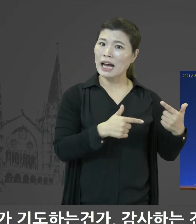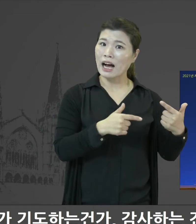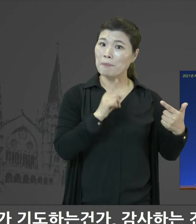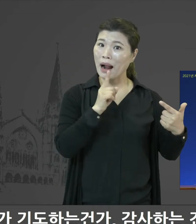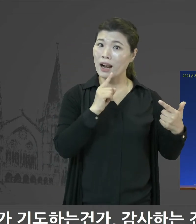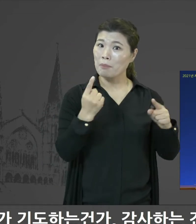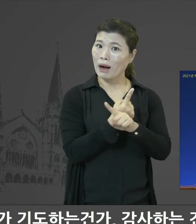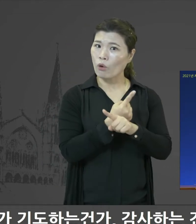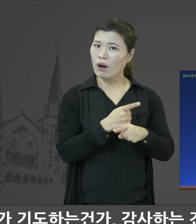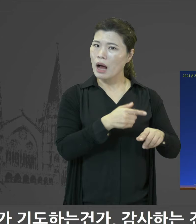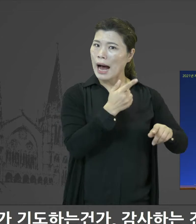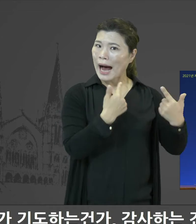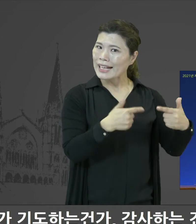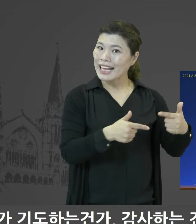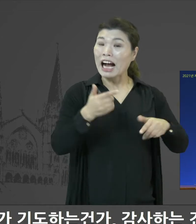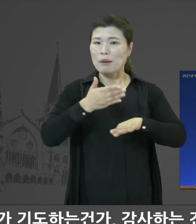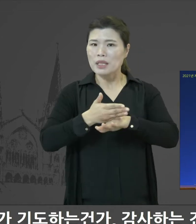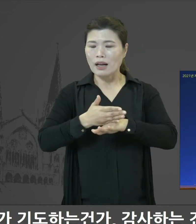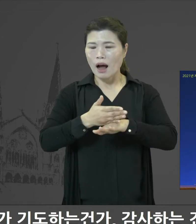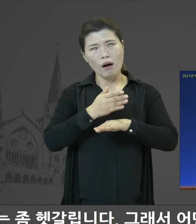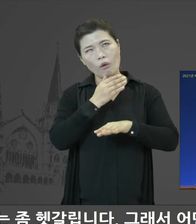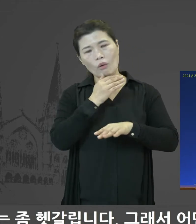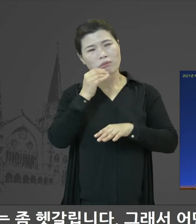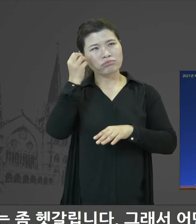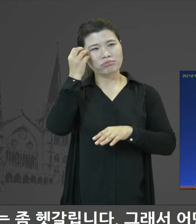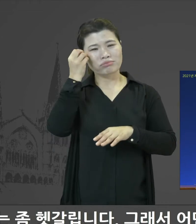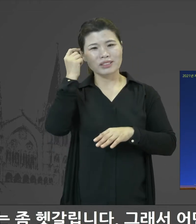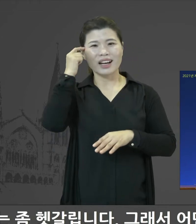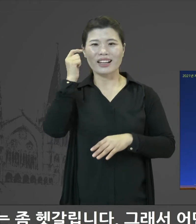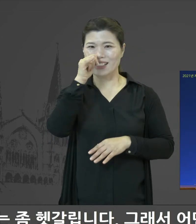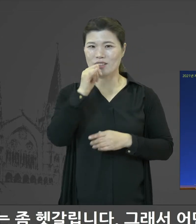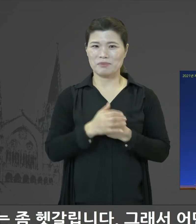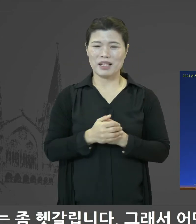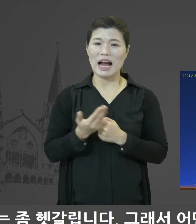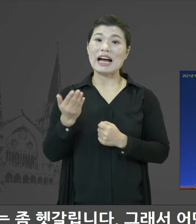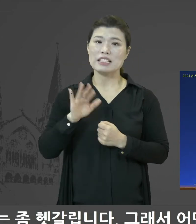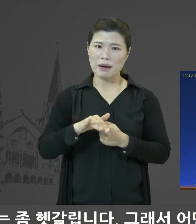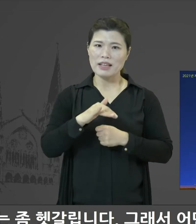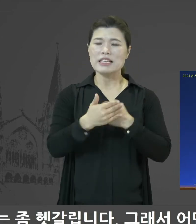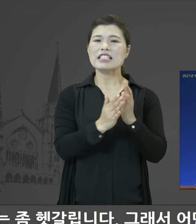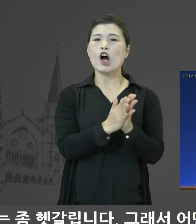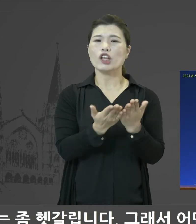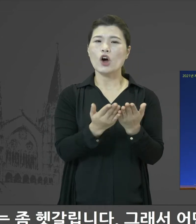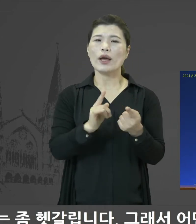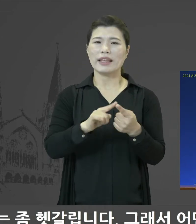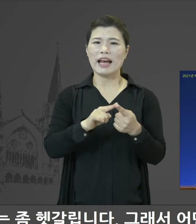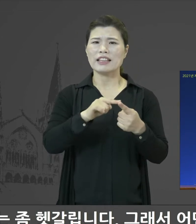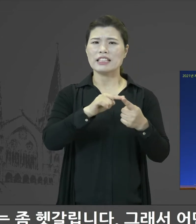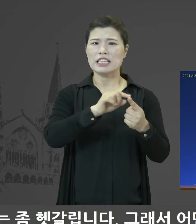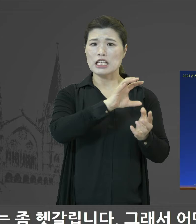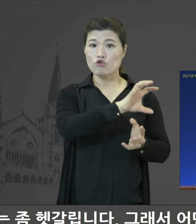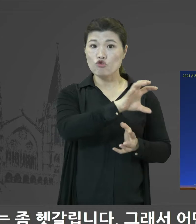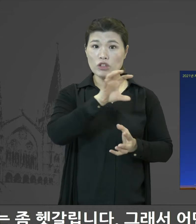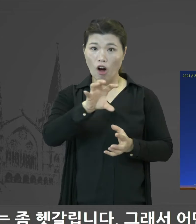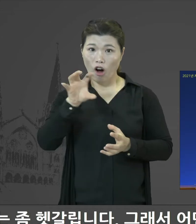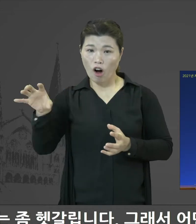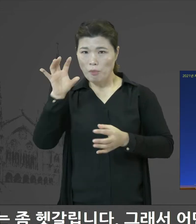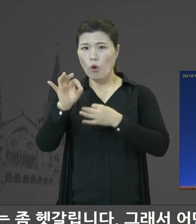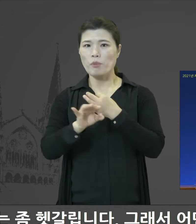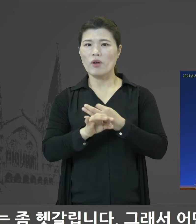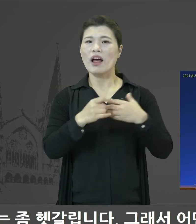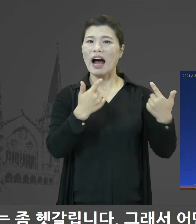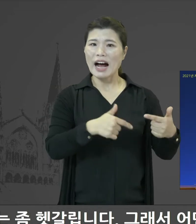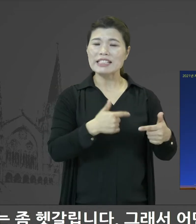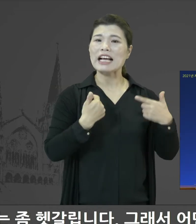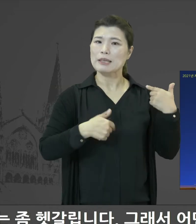이렇게 막 엇나가기도 하는데, 이 성경의 순서는 항상 기뻐하라, 쉬지 말고 기도하라, 범사에